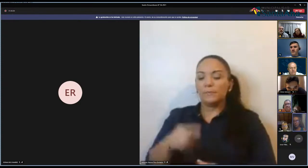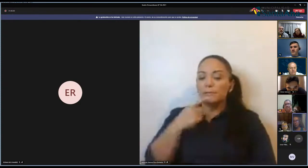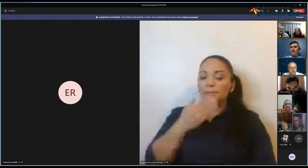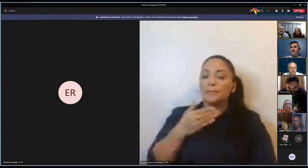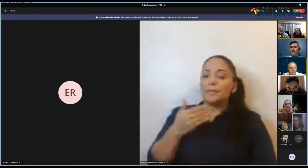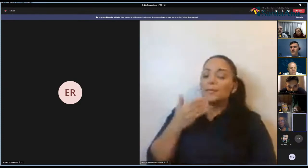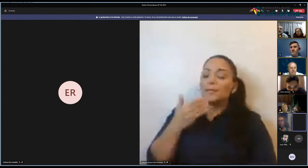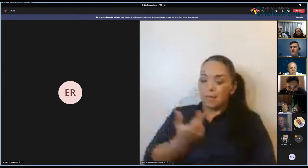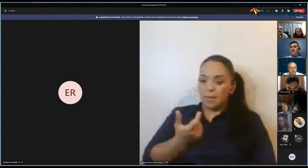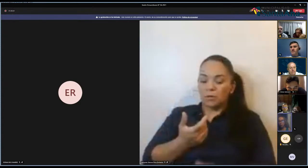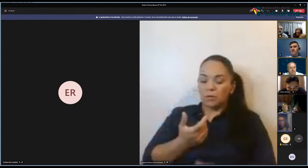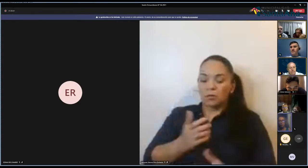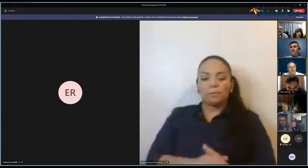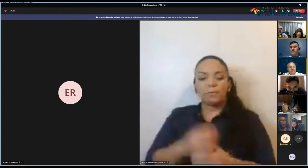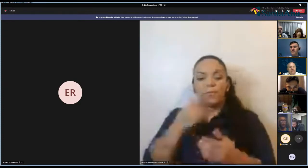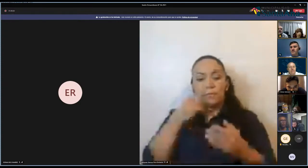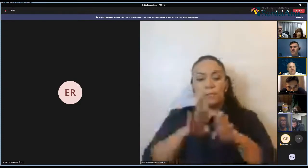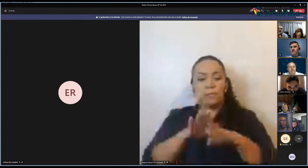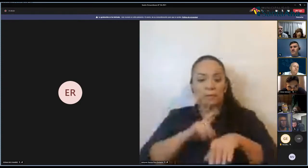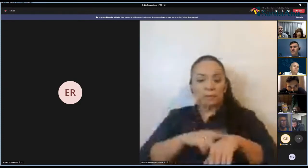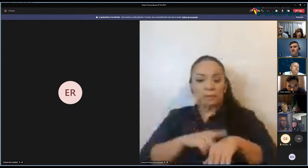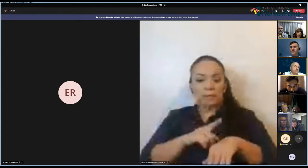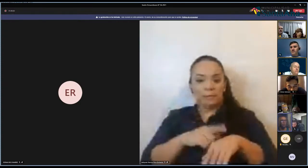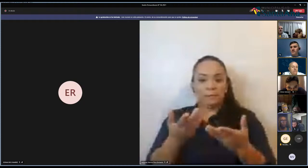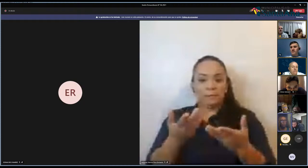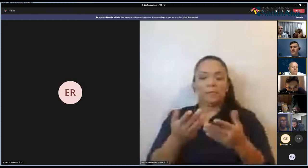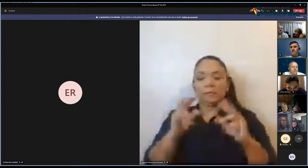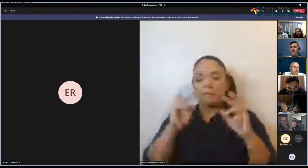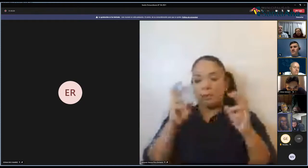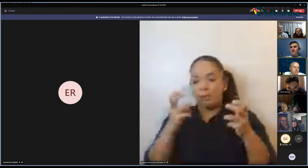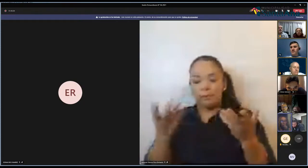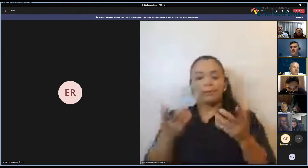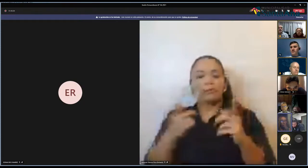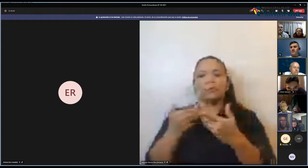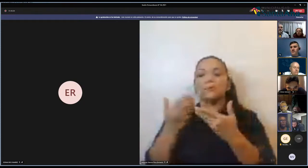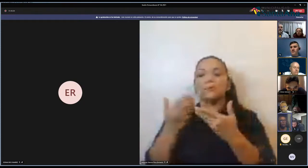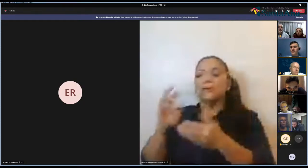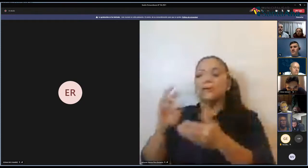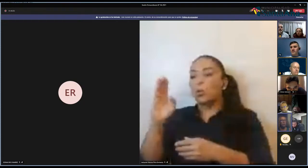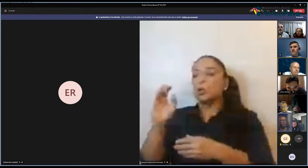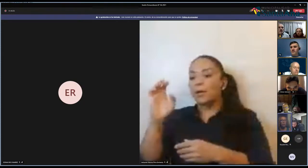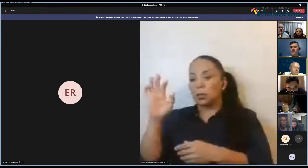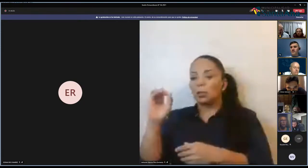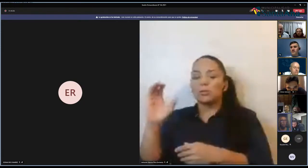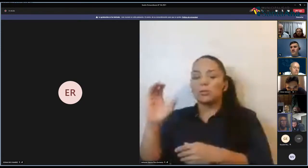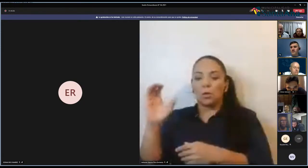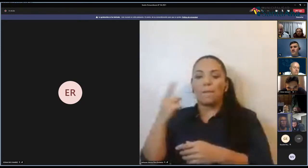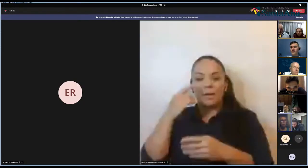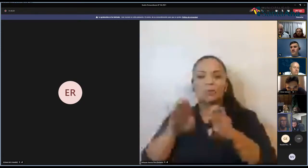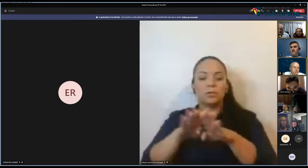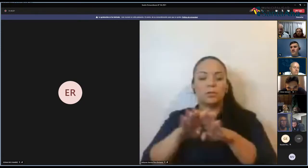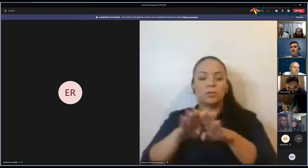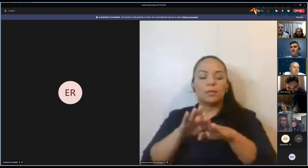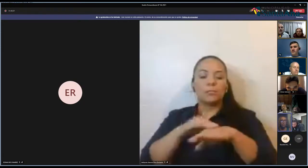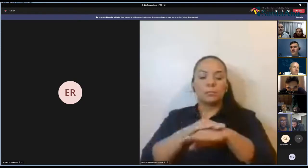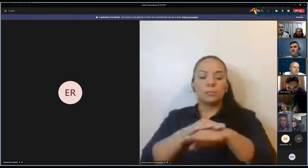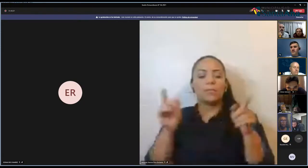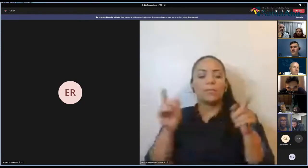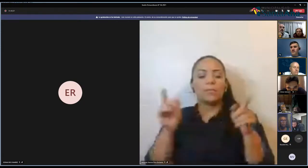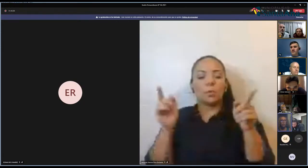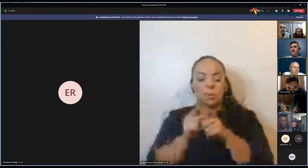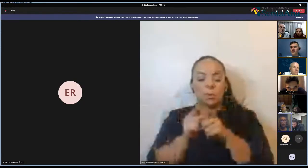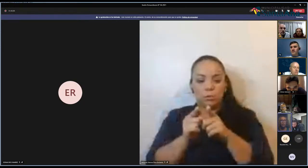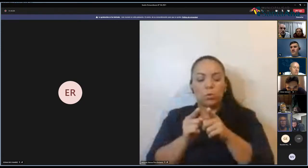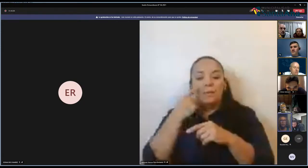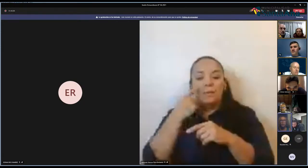cerrar el tema y por el tiempo de la hora voy a darle la palabra a don roberto chacón y para que haga un cierre por favor conciso para poder